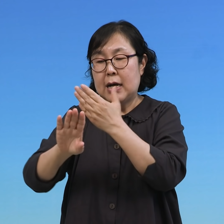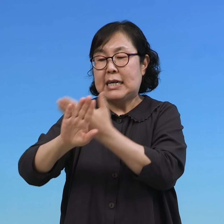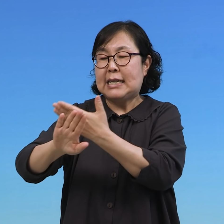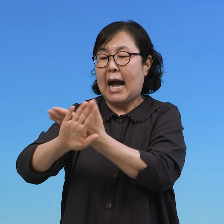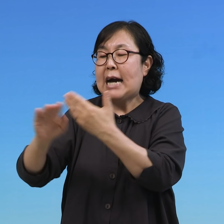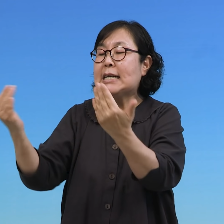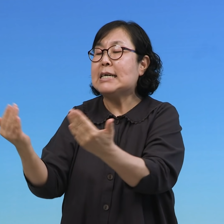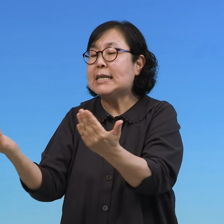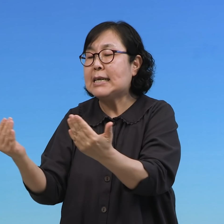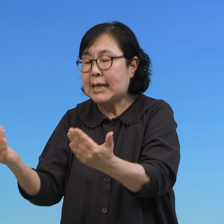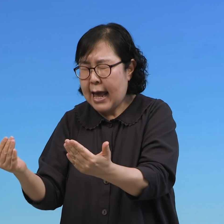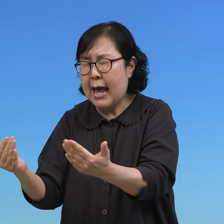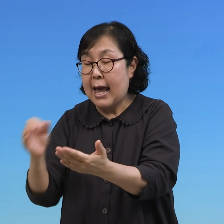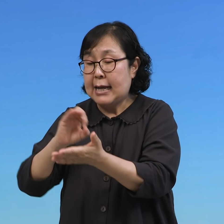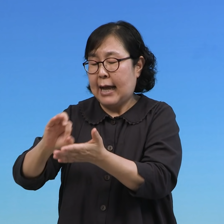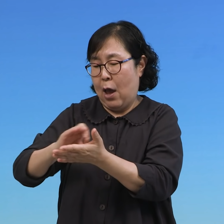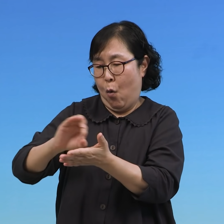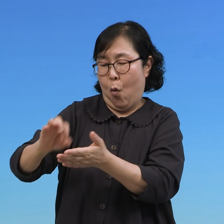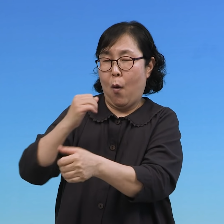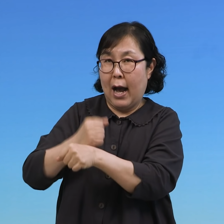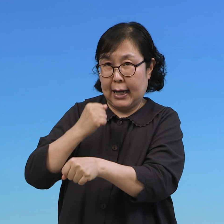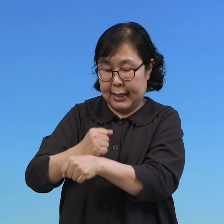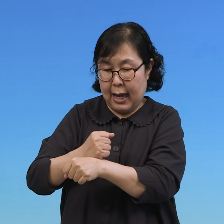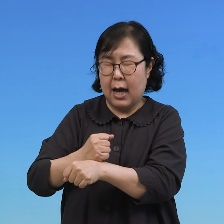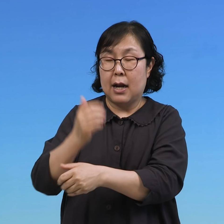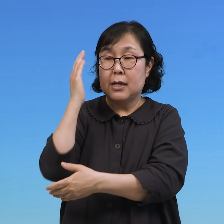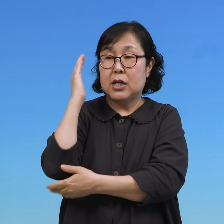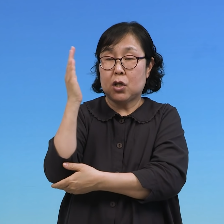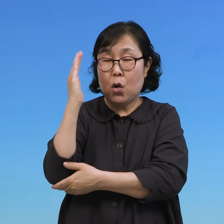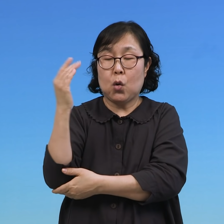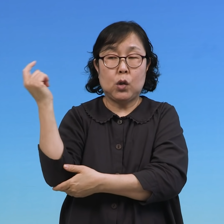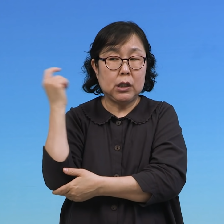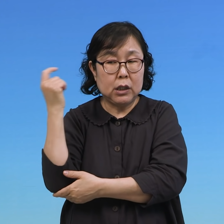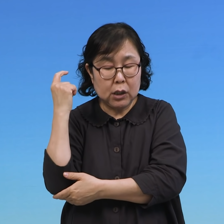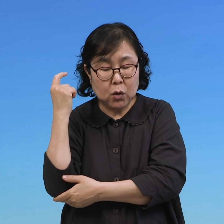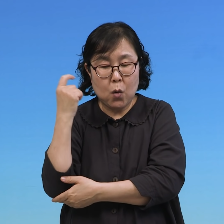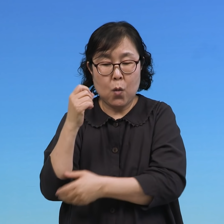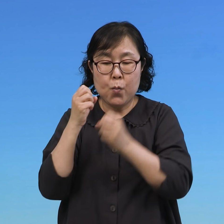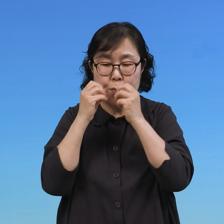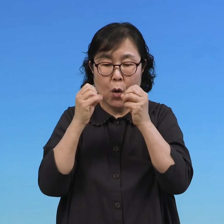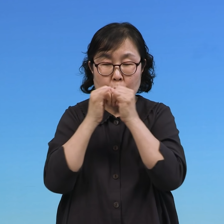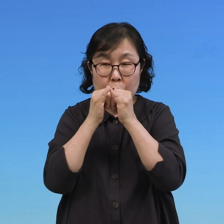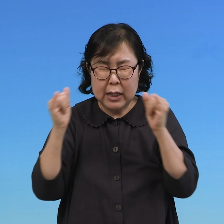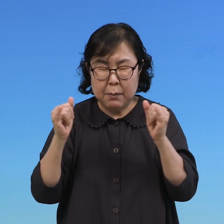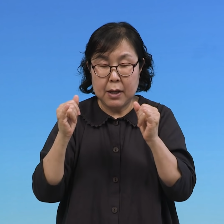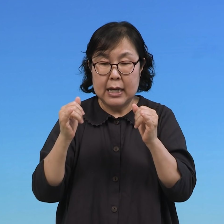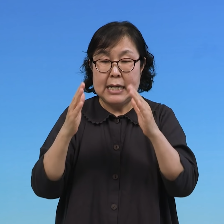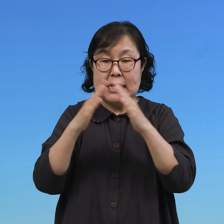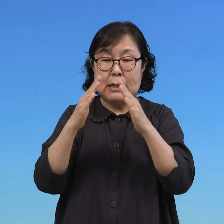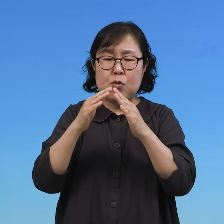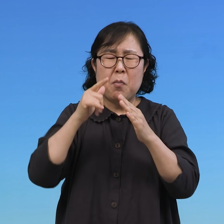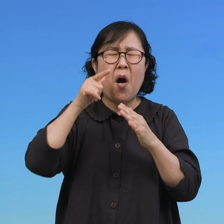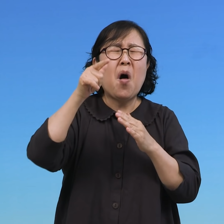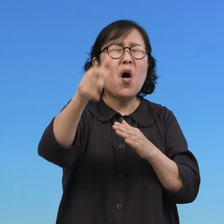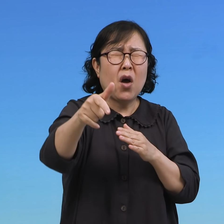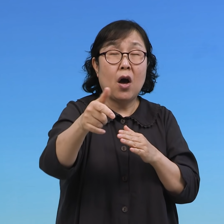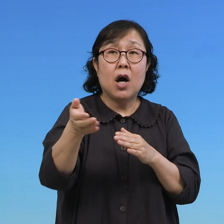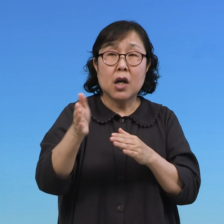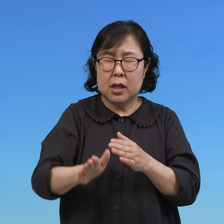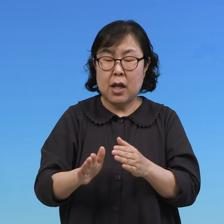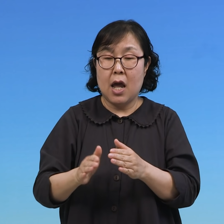생산적인 일을 위하여 이거를 이제 시드머니로 쓸 거라고 하는 이 설교를 들으시고 이 어른이 집도 멋인데요